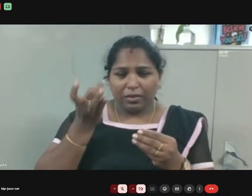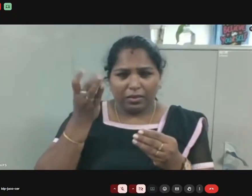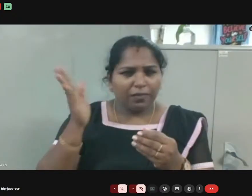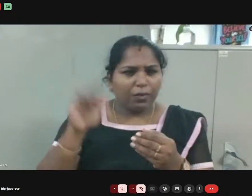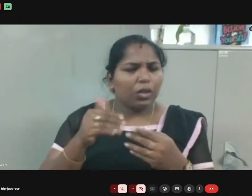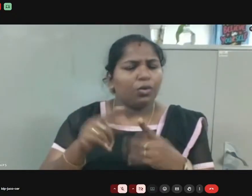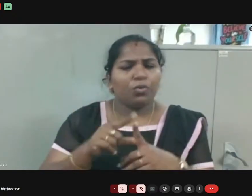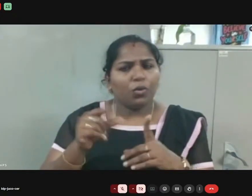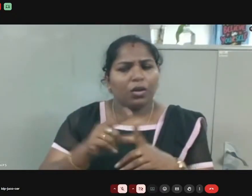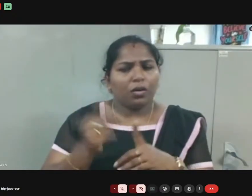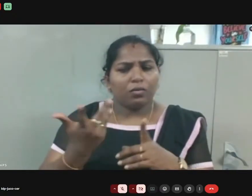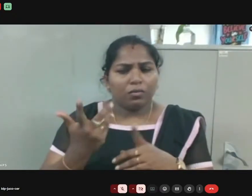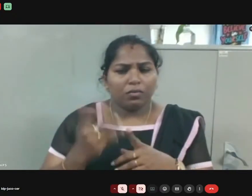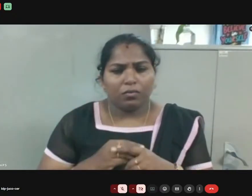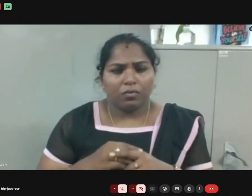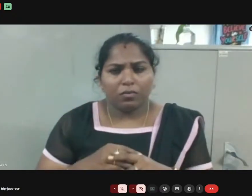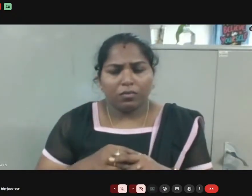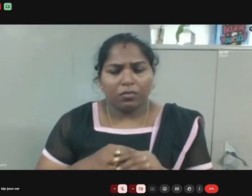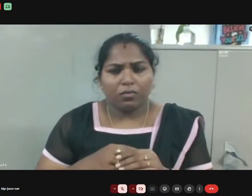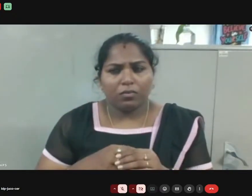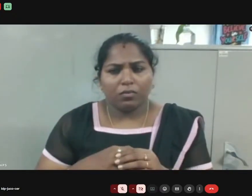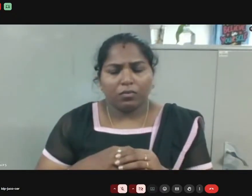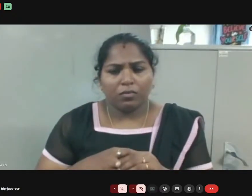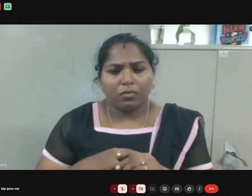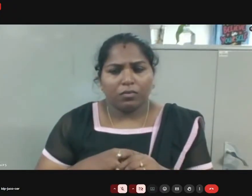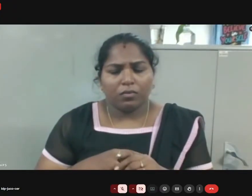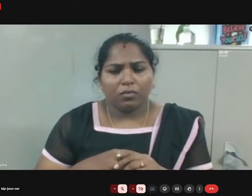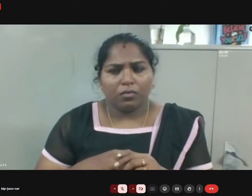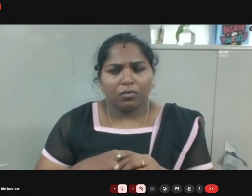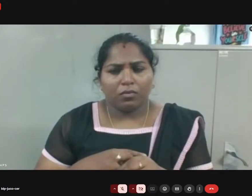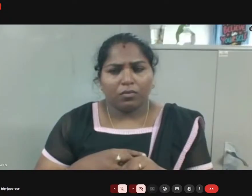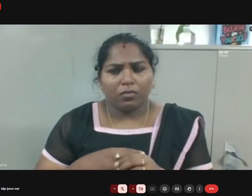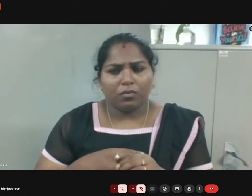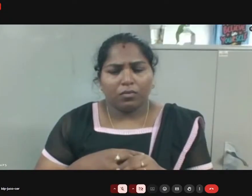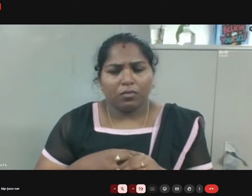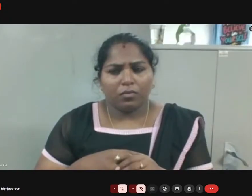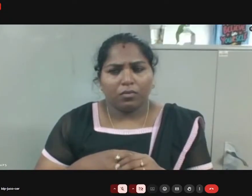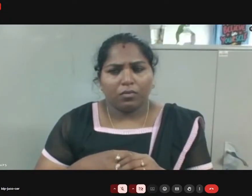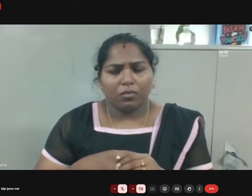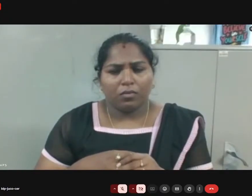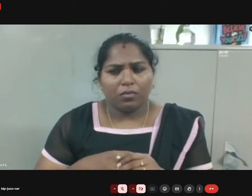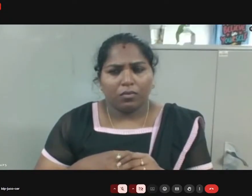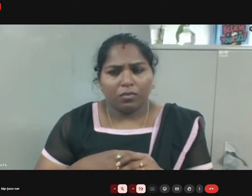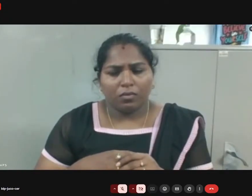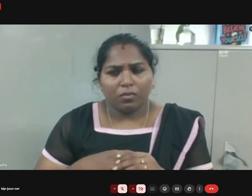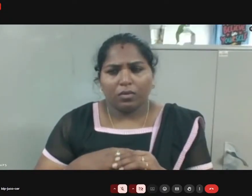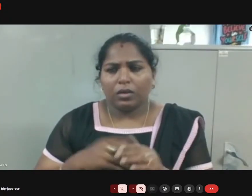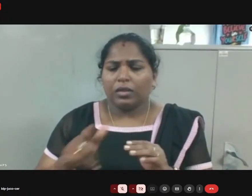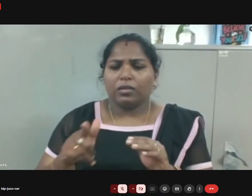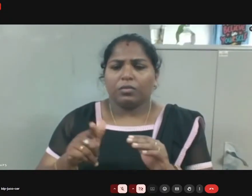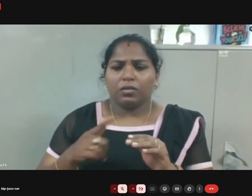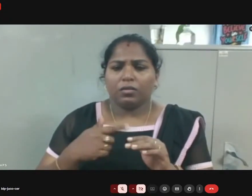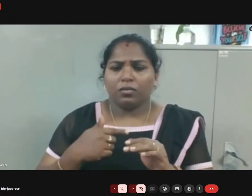അല്ല, നമ്മള് കുഞ്ഞുങ്ങളെ അവരുടെ വീക്ക് മനസ്സിലാക്കിയിട്ട് അങ്ങനെ. അല്ല, നമുക്ക് കുഞ്ഞുങ്ങളെ പറഞ്ഞ്